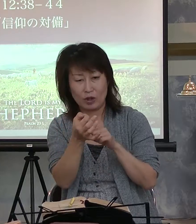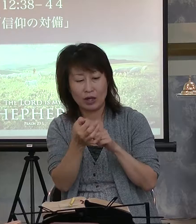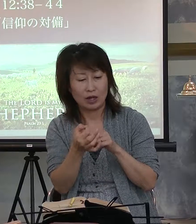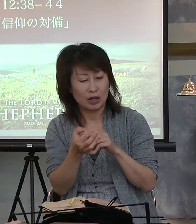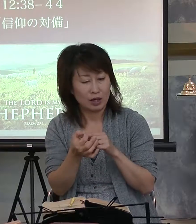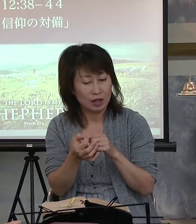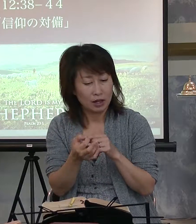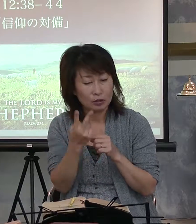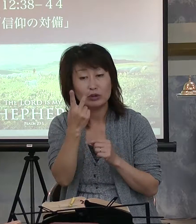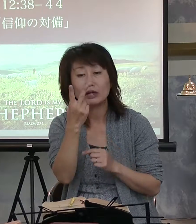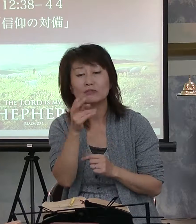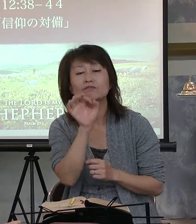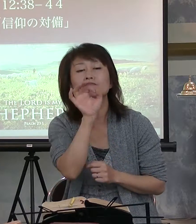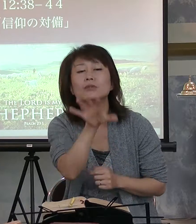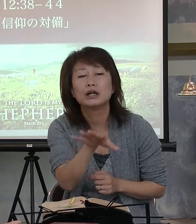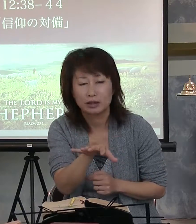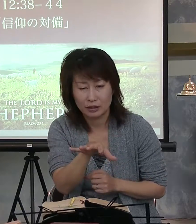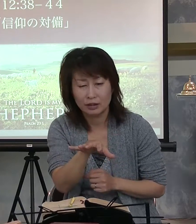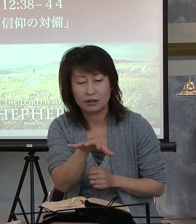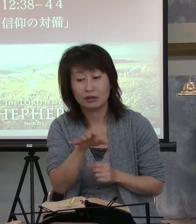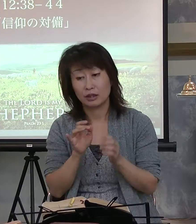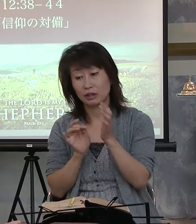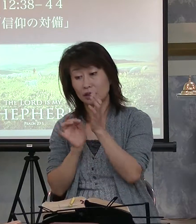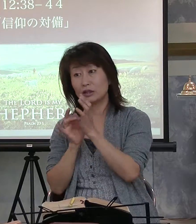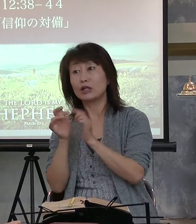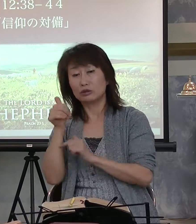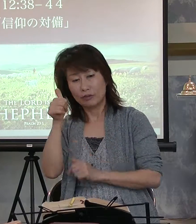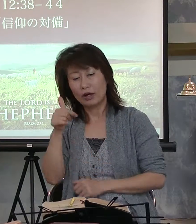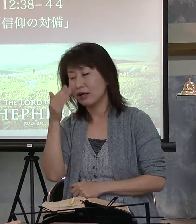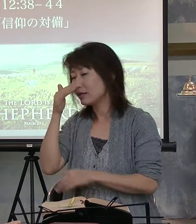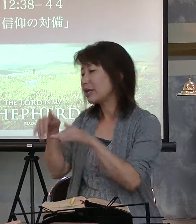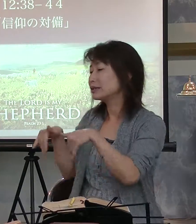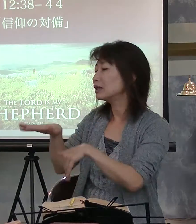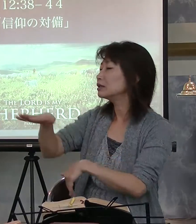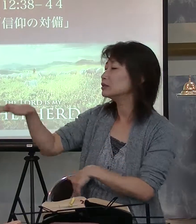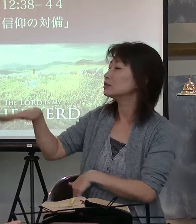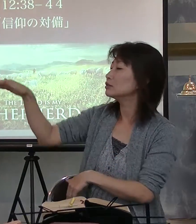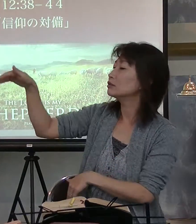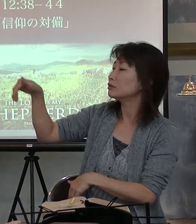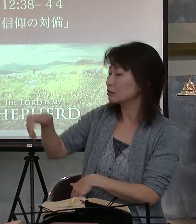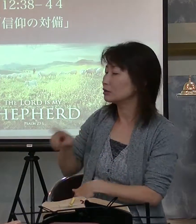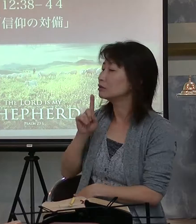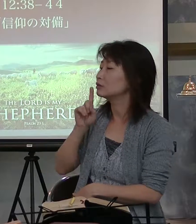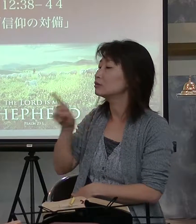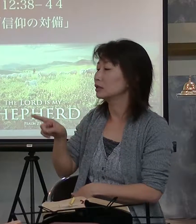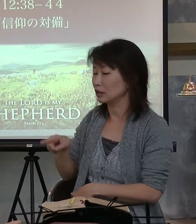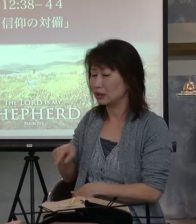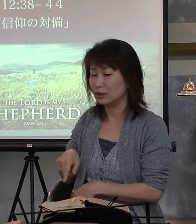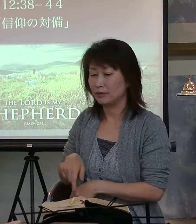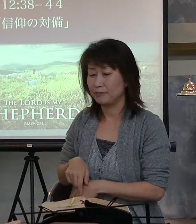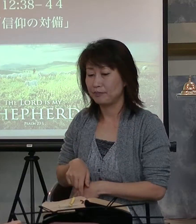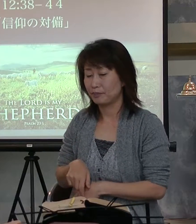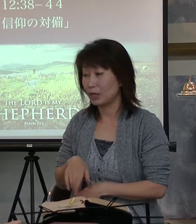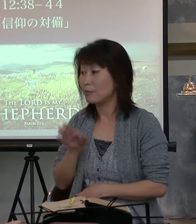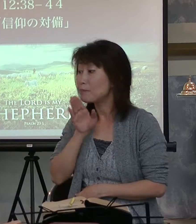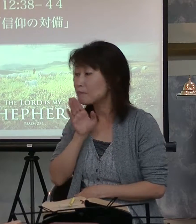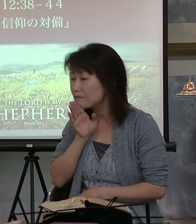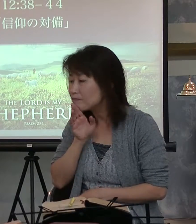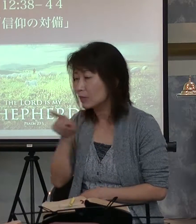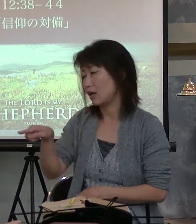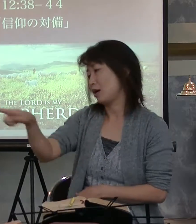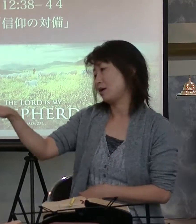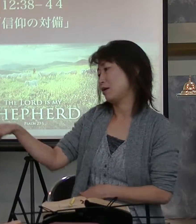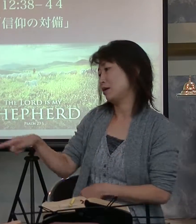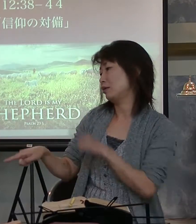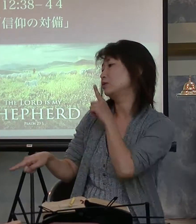に当たる。するとイエスは弟子たちを呼び寄せてこう言われた。誠にあなた方